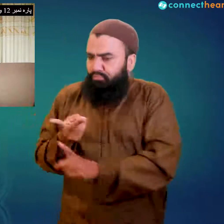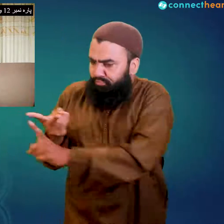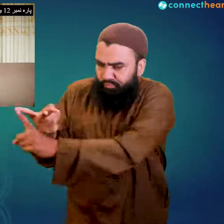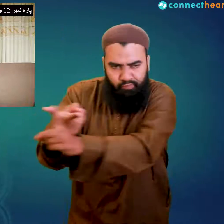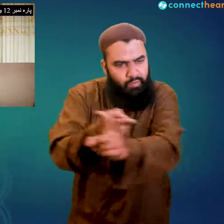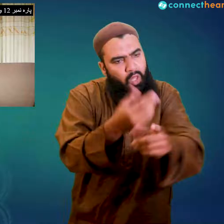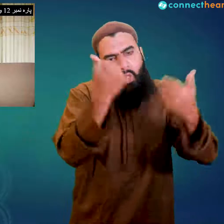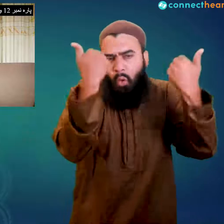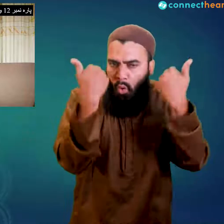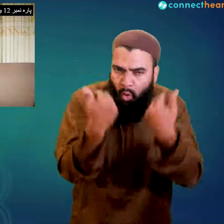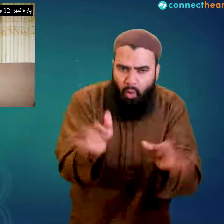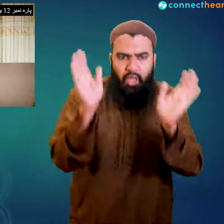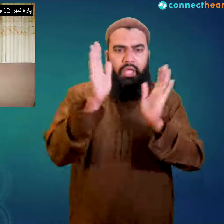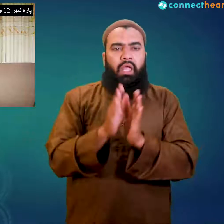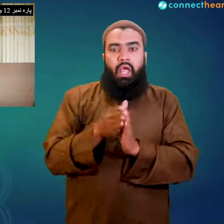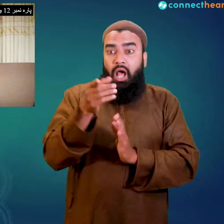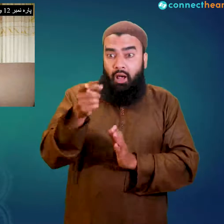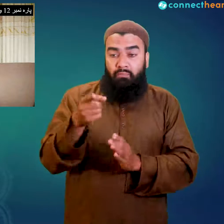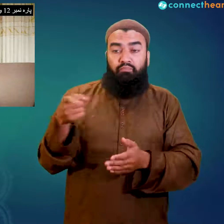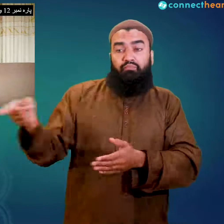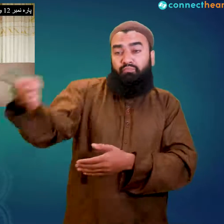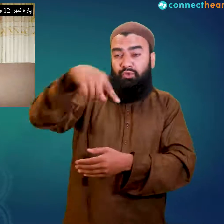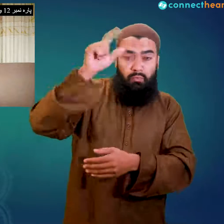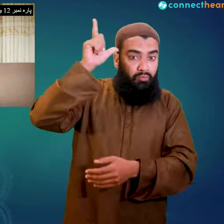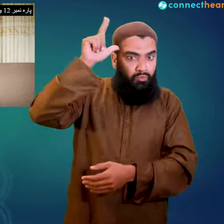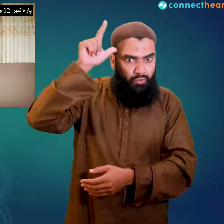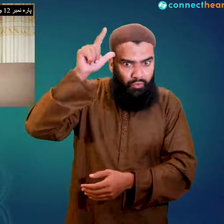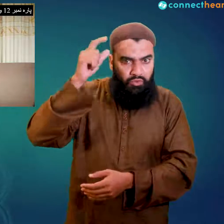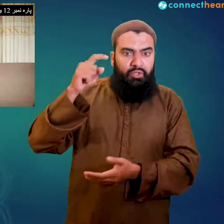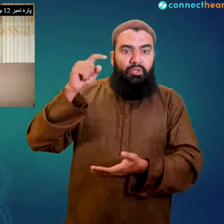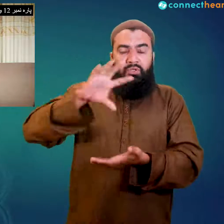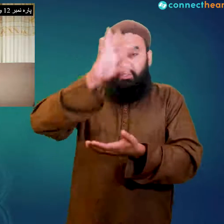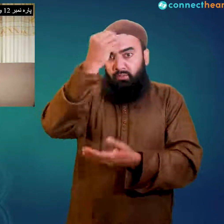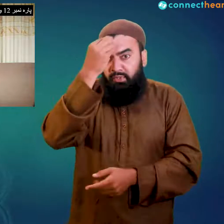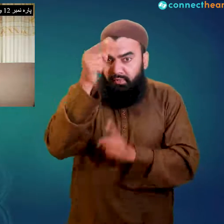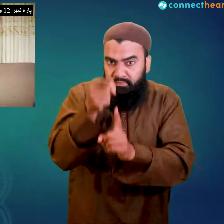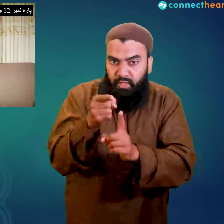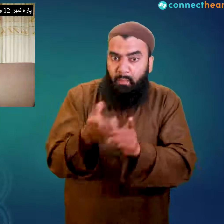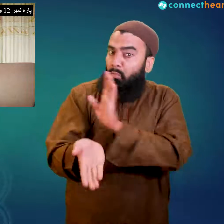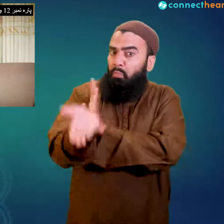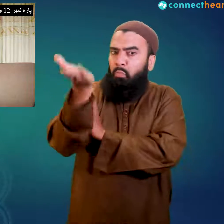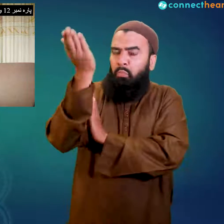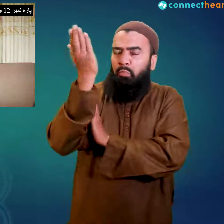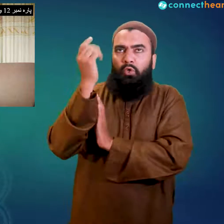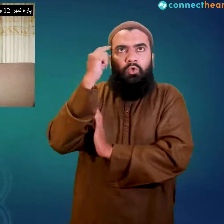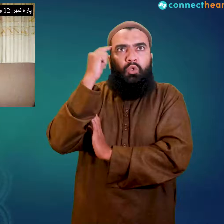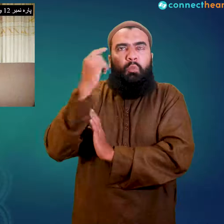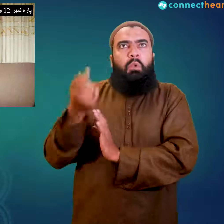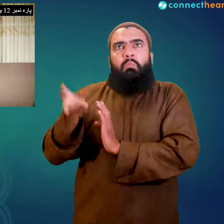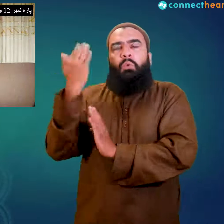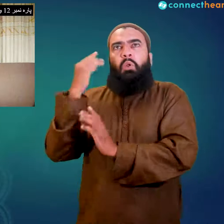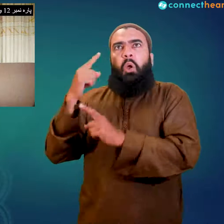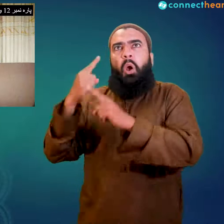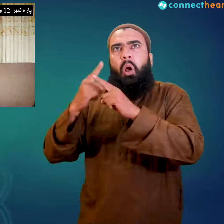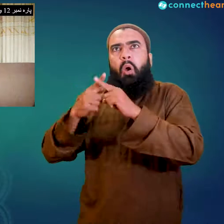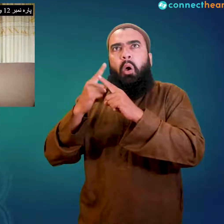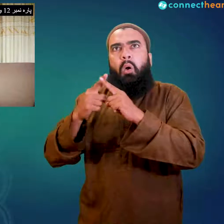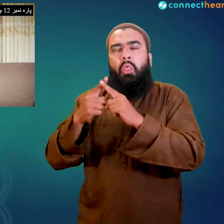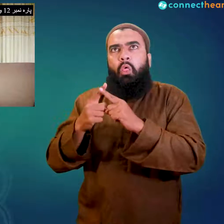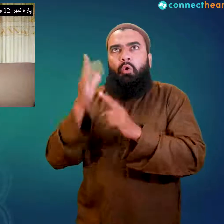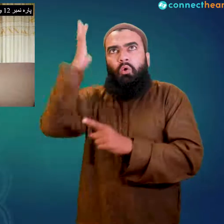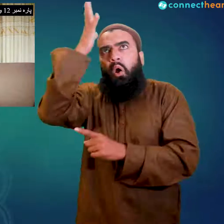زندگی، حق پرستی والی زندگی جب تم گزارو گے، تو پھر اللہ تمہارے پچھلے سارے گناہوں کو معاف کر دے گا۔